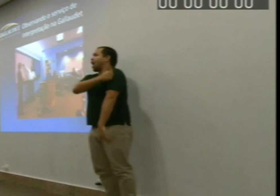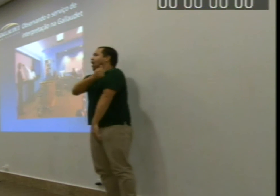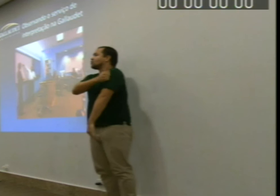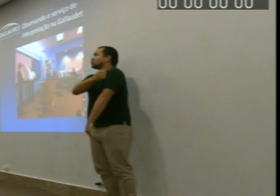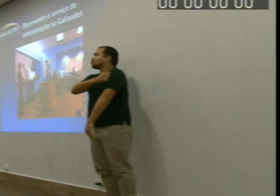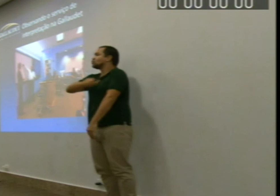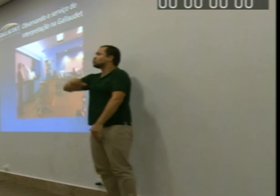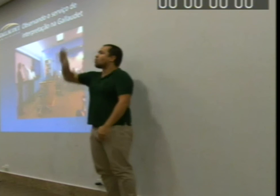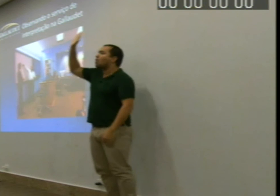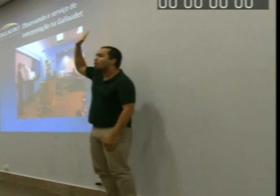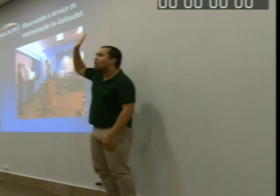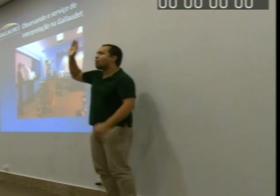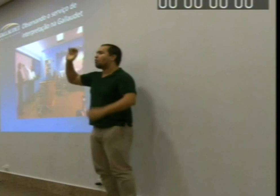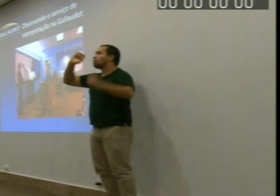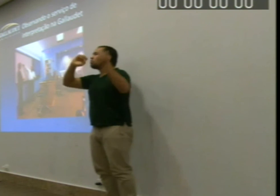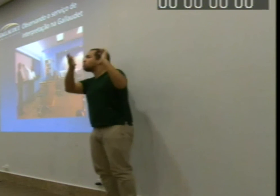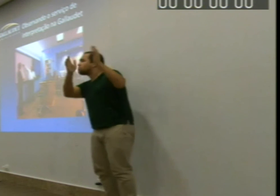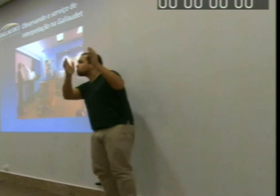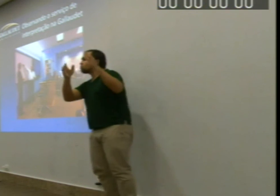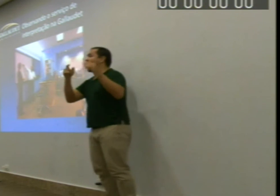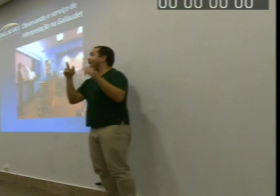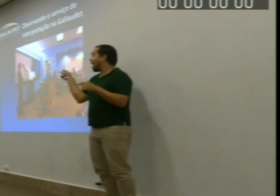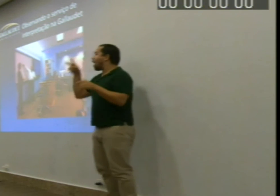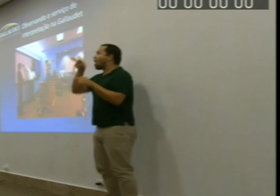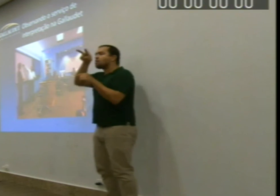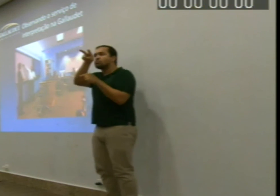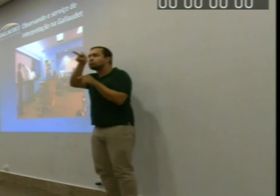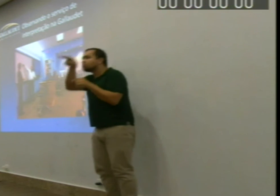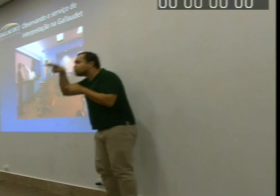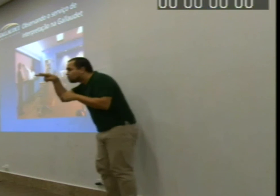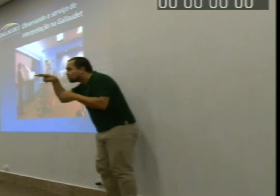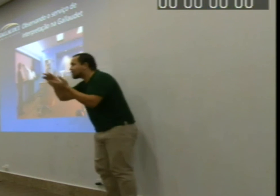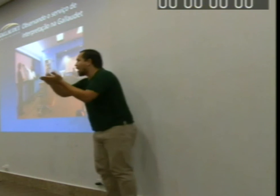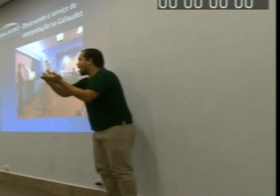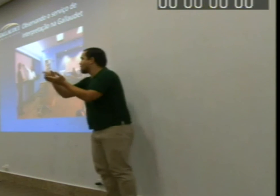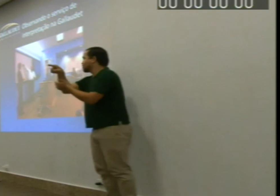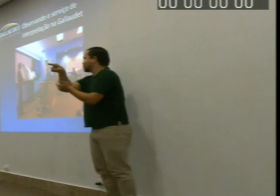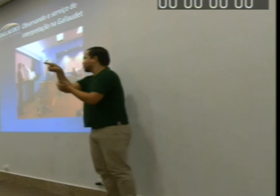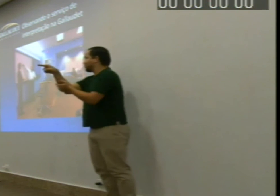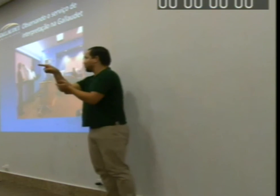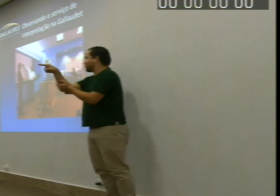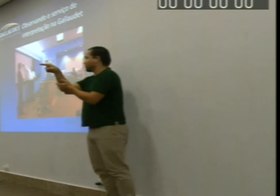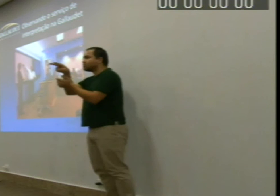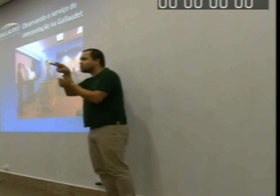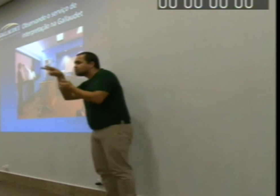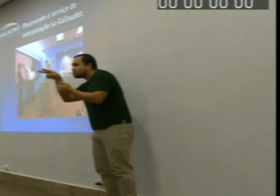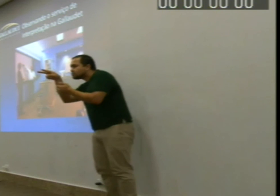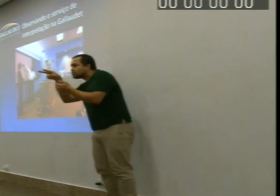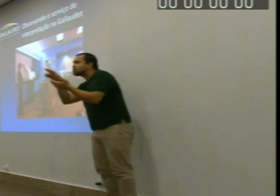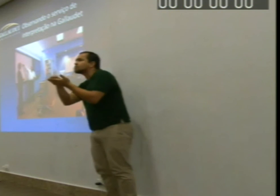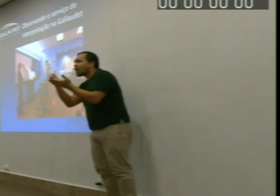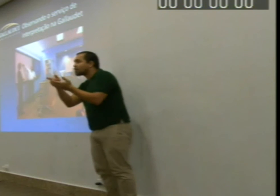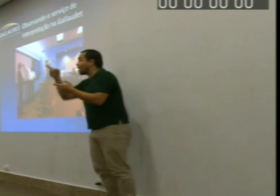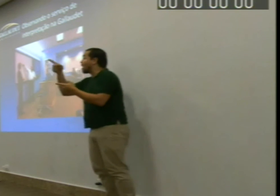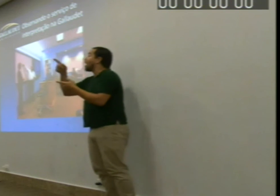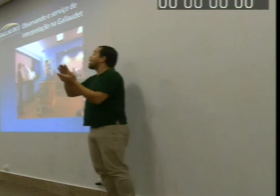entendia os alunos perguntavam sinalizavam então a interprete olhava